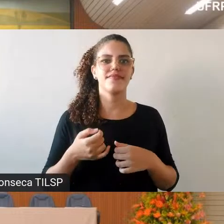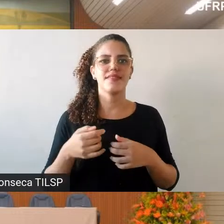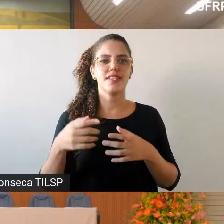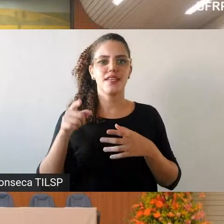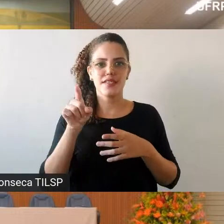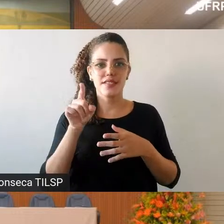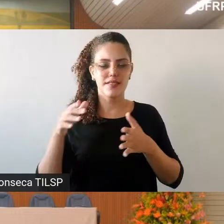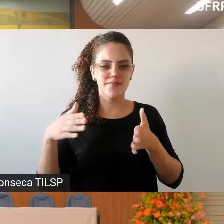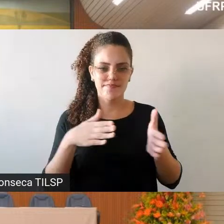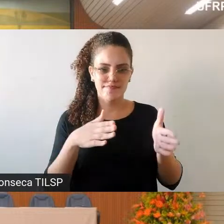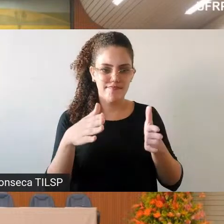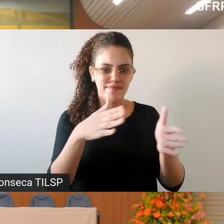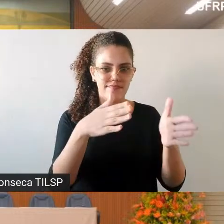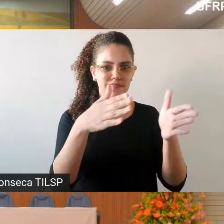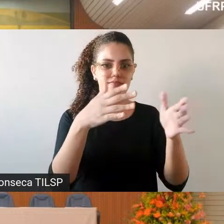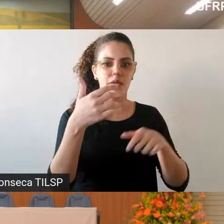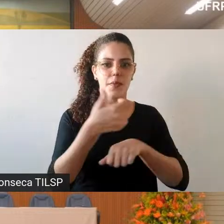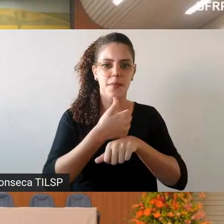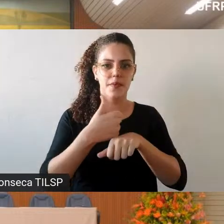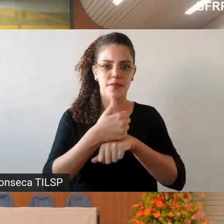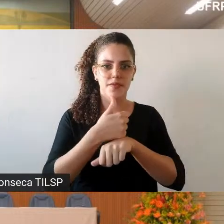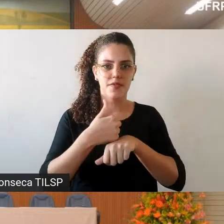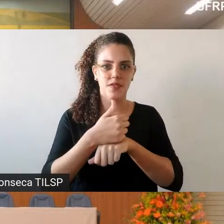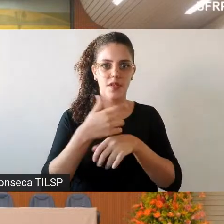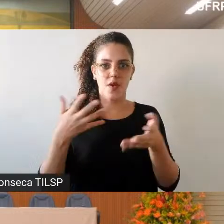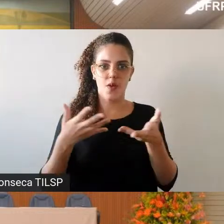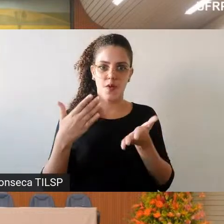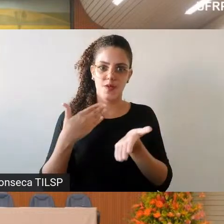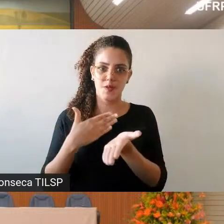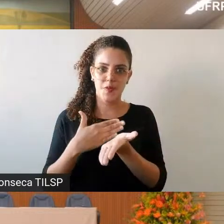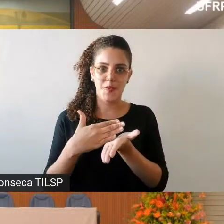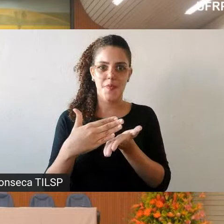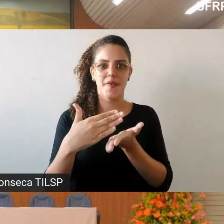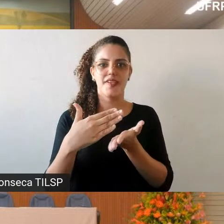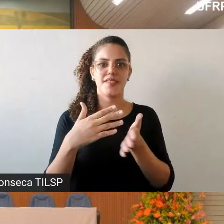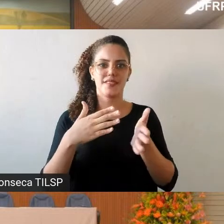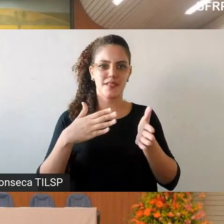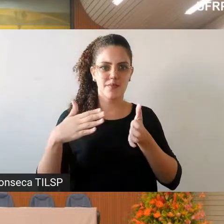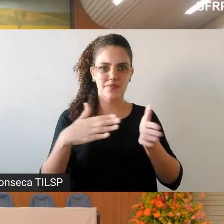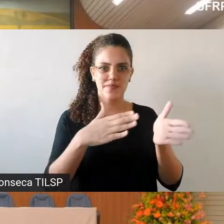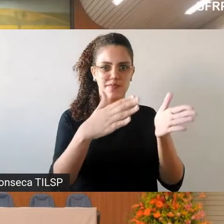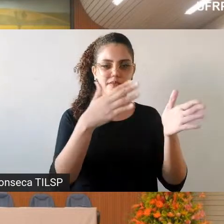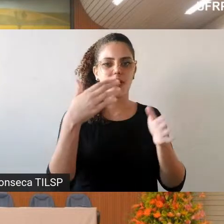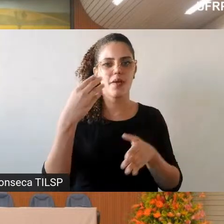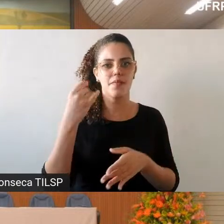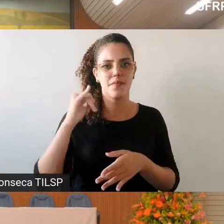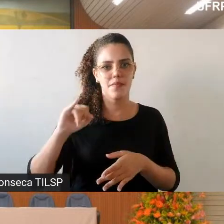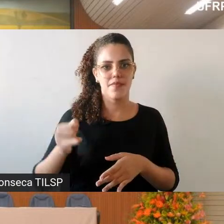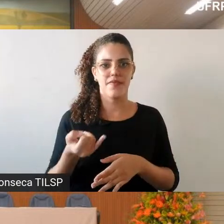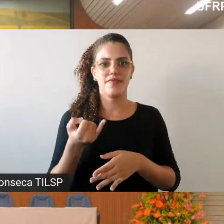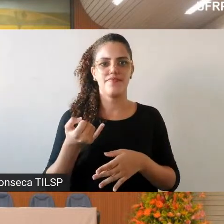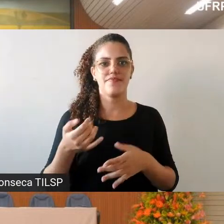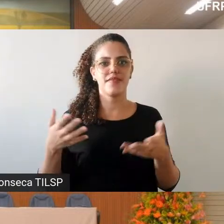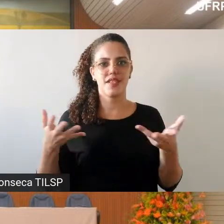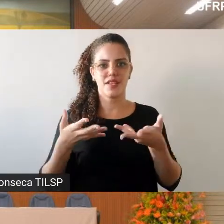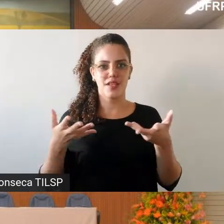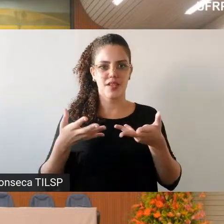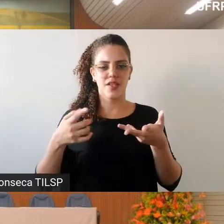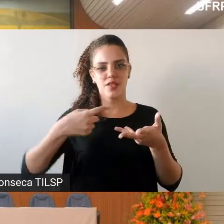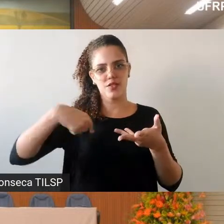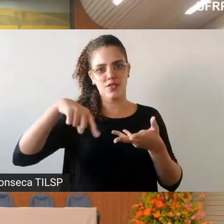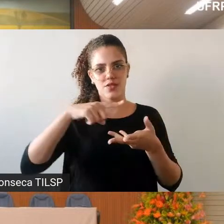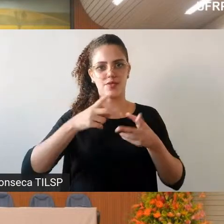profissional brilhante que vocês estão iniciando hoje. Estaremos sempre aqui, juntos com todos e todas.